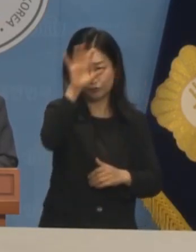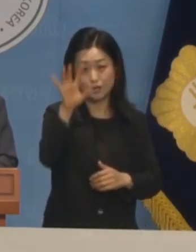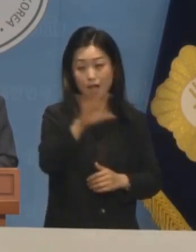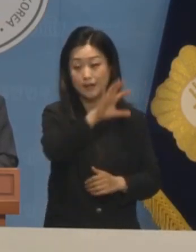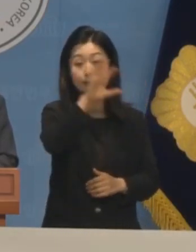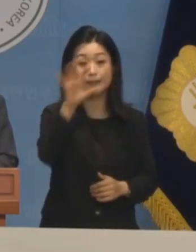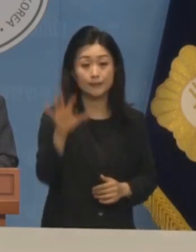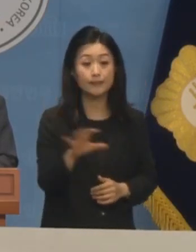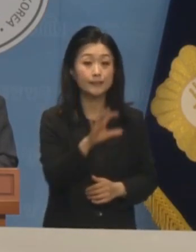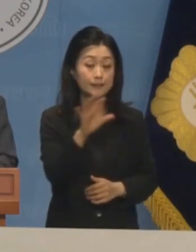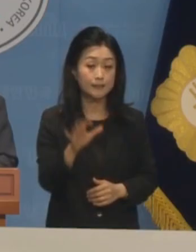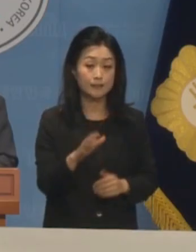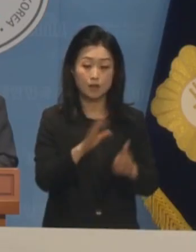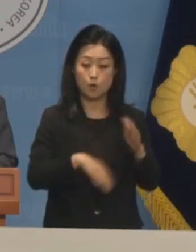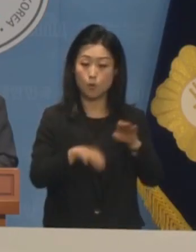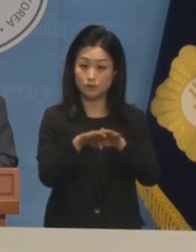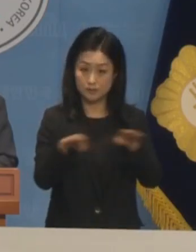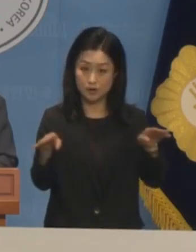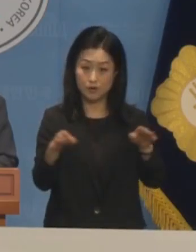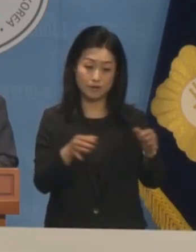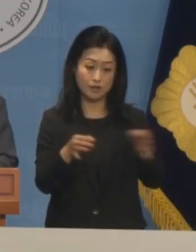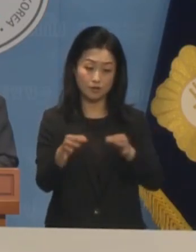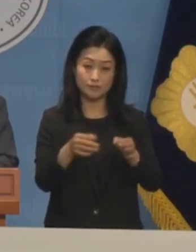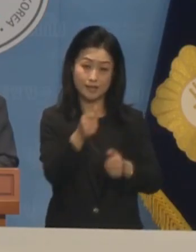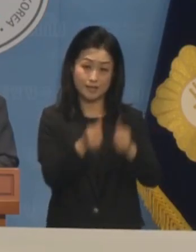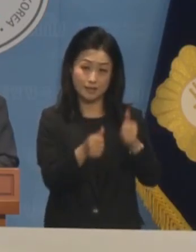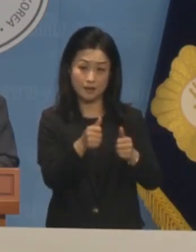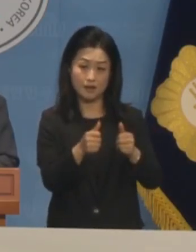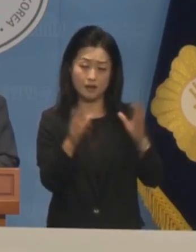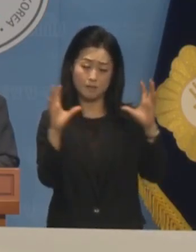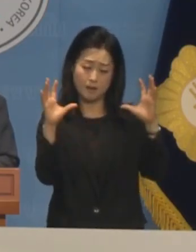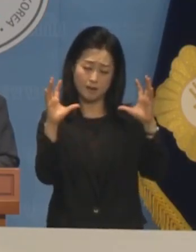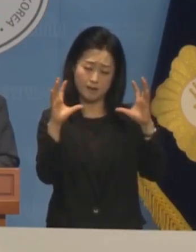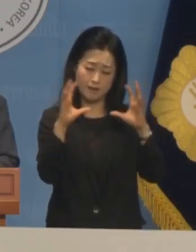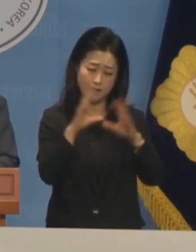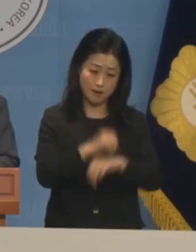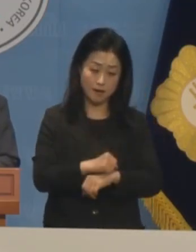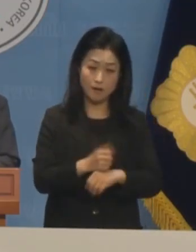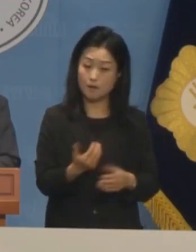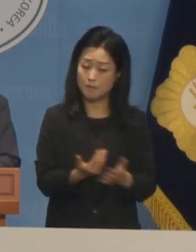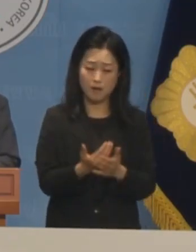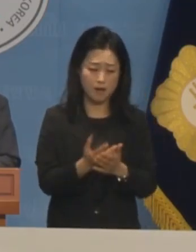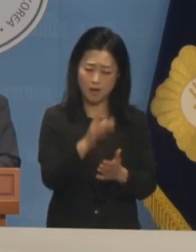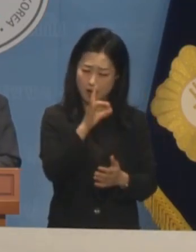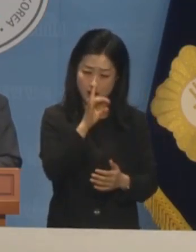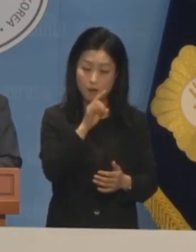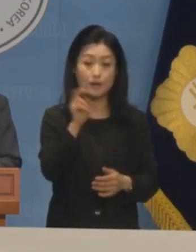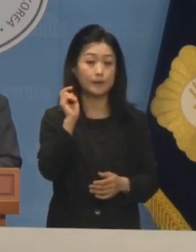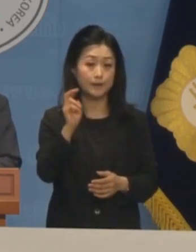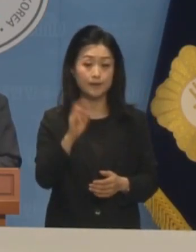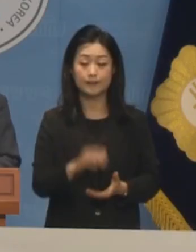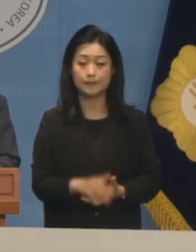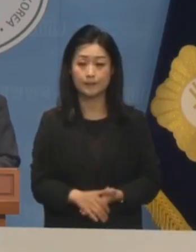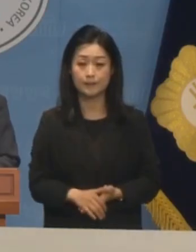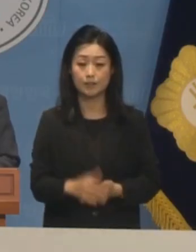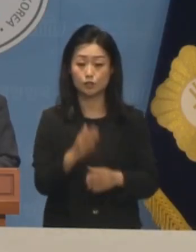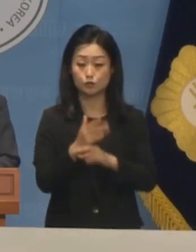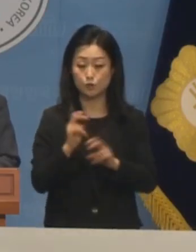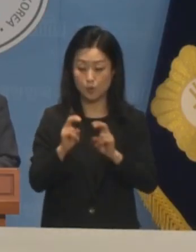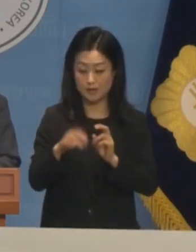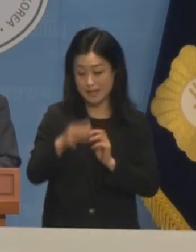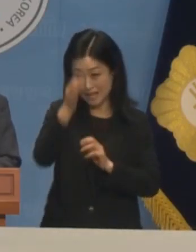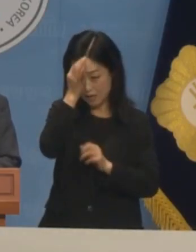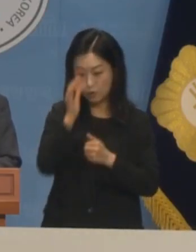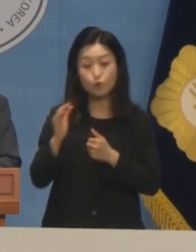된다. 공정한 시장 경제의 기반이 상실되고 성장 동력도 멈추게 될 우려가 크다. 중소기업의 기술